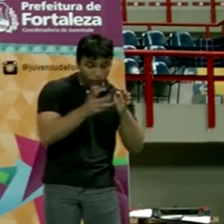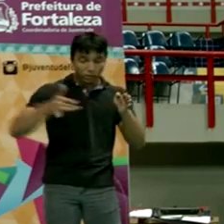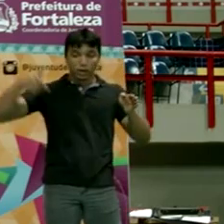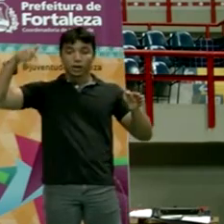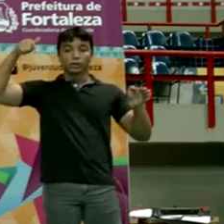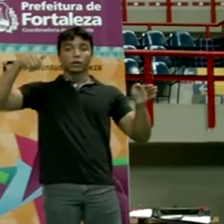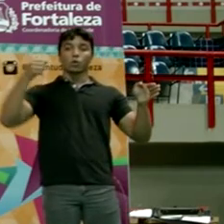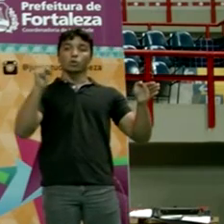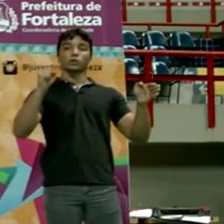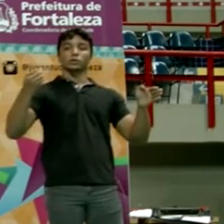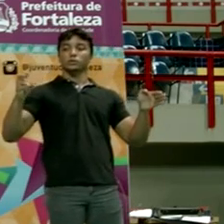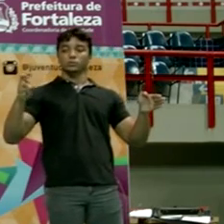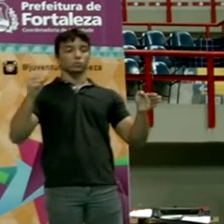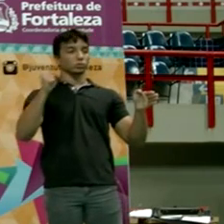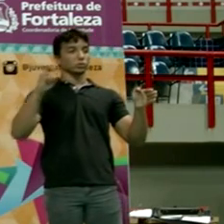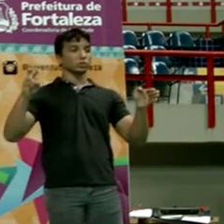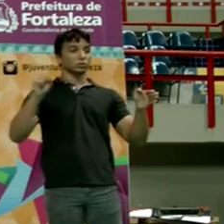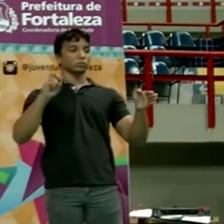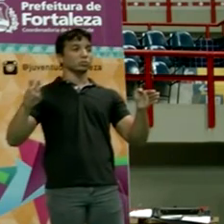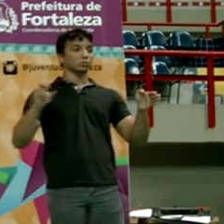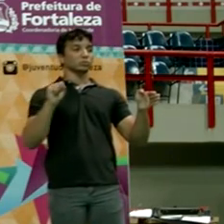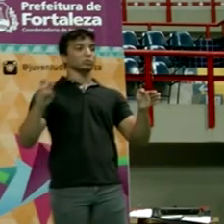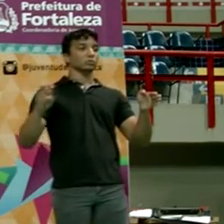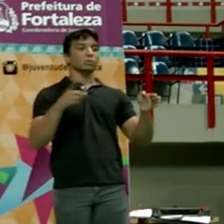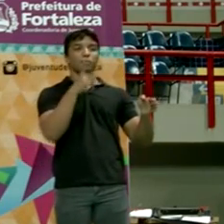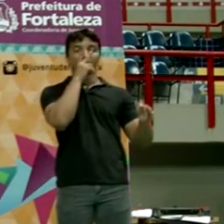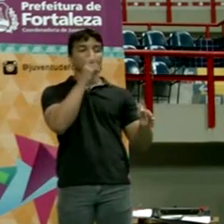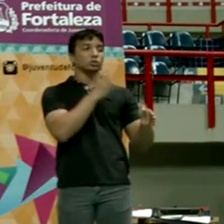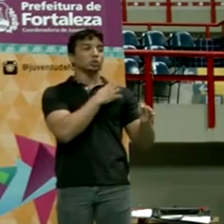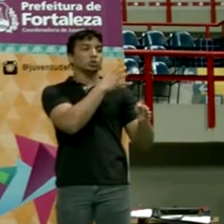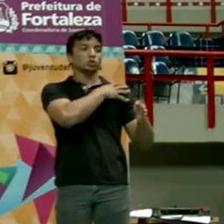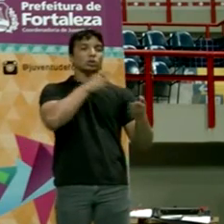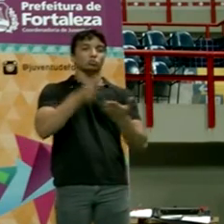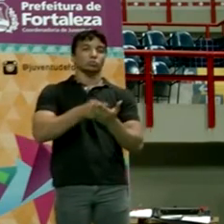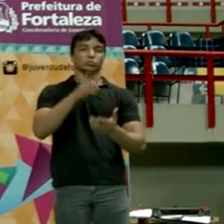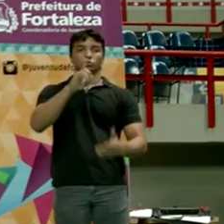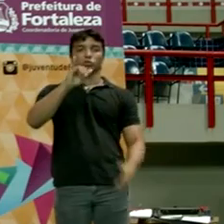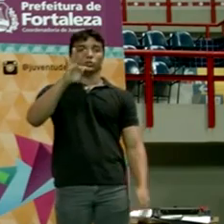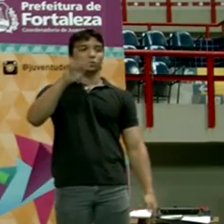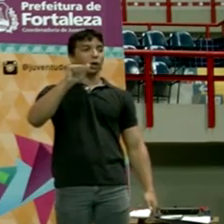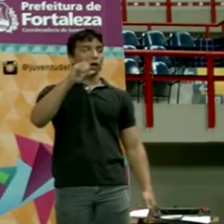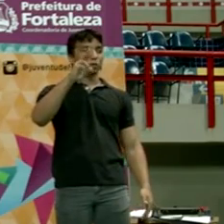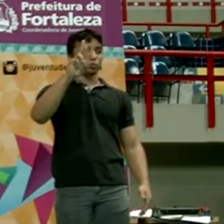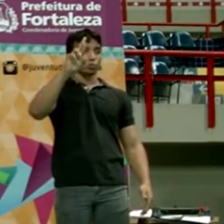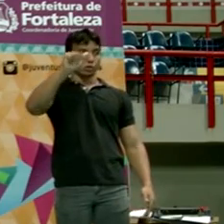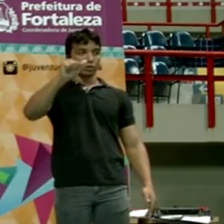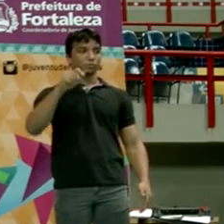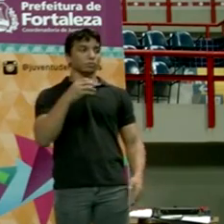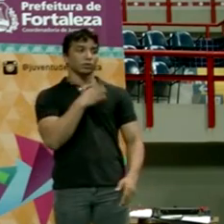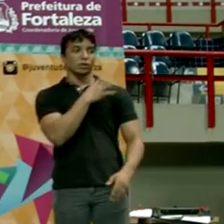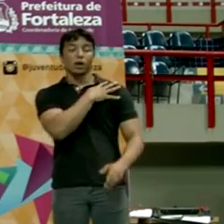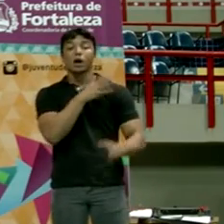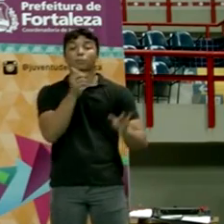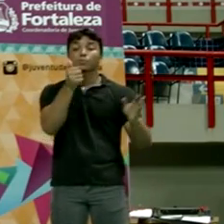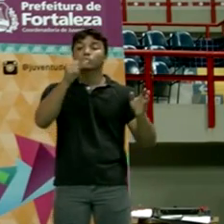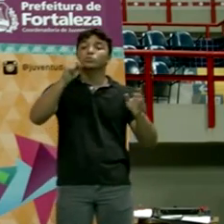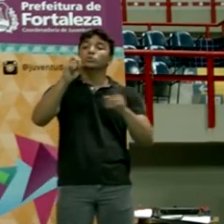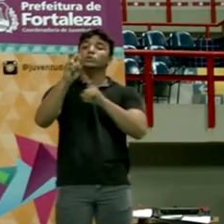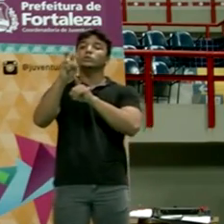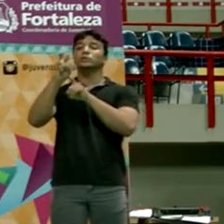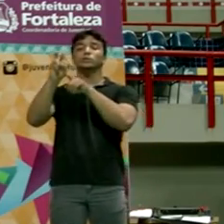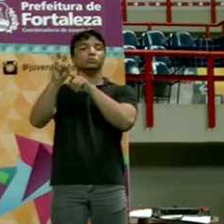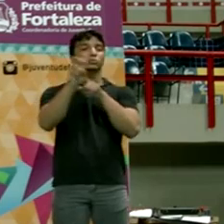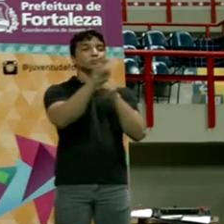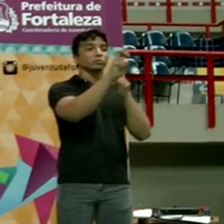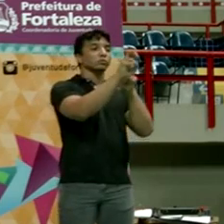64 a 85. Nós tivemos a ditadura militar. E a partir de 85, o